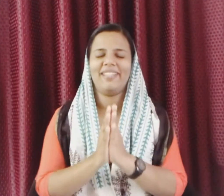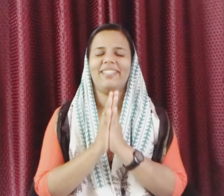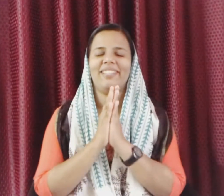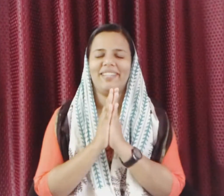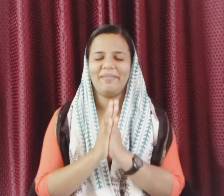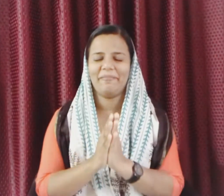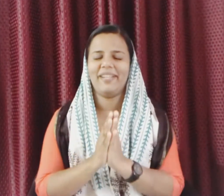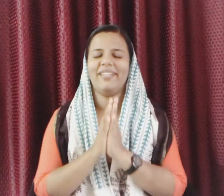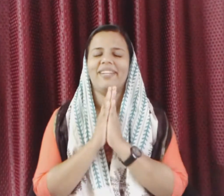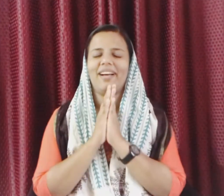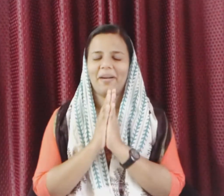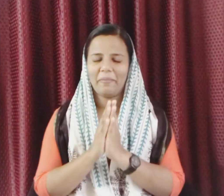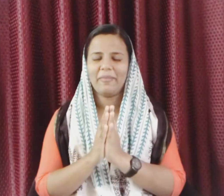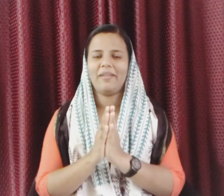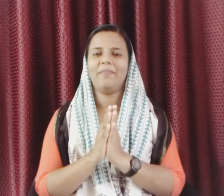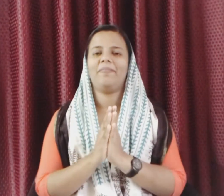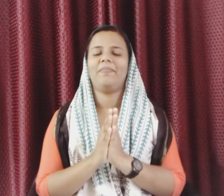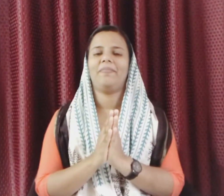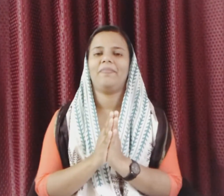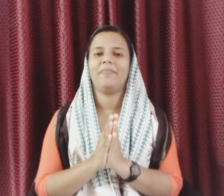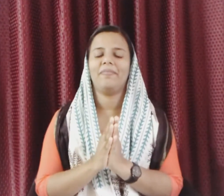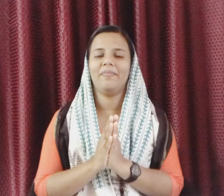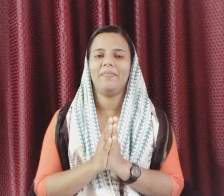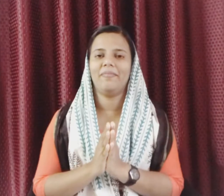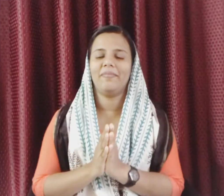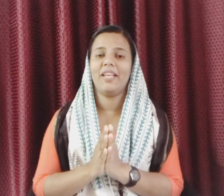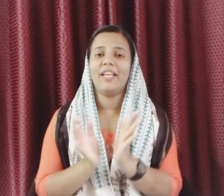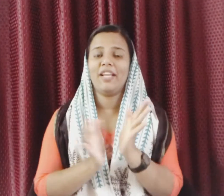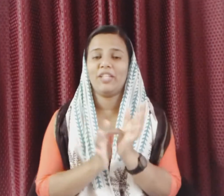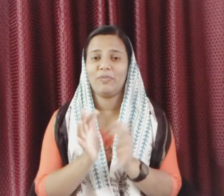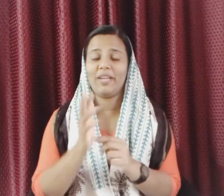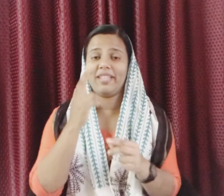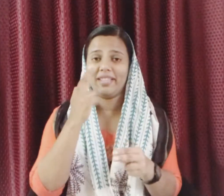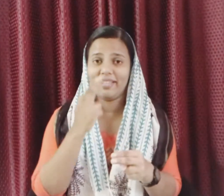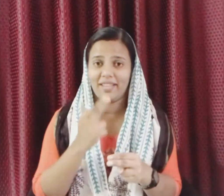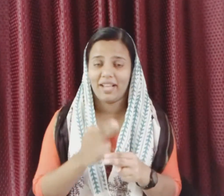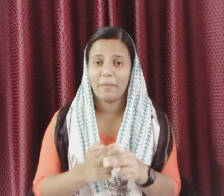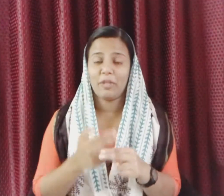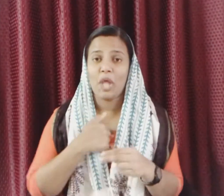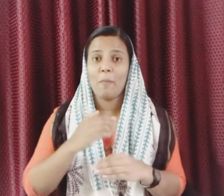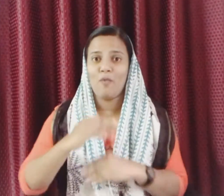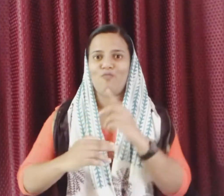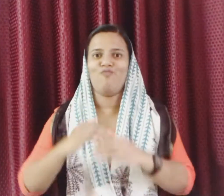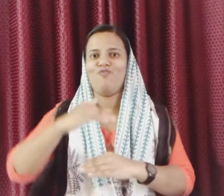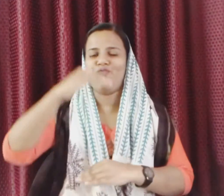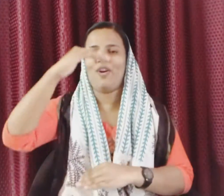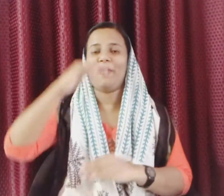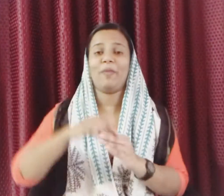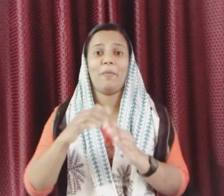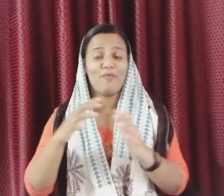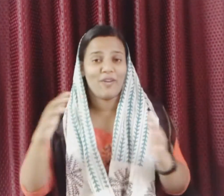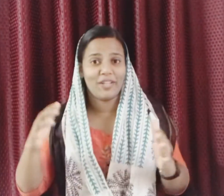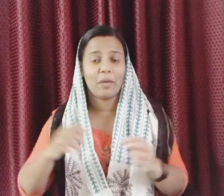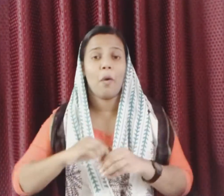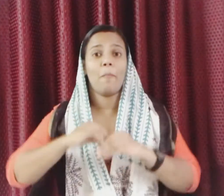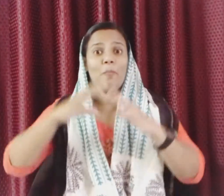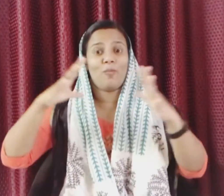തന്നെ ആ മീൻ ആ മീൻ ആ മീൻ ആമേൻ. ഓ യേശു ക്രിസ്തുവിൻ്റെ നാമത്തിൽ നമ്മൾ വളരും, നമ്മൾ വർദ്ധിക്കും,